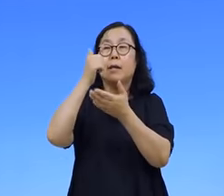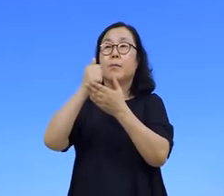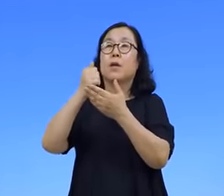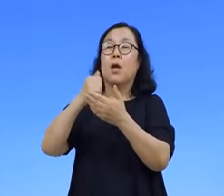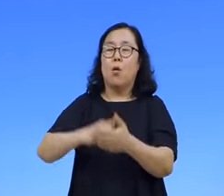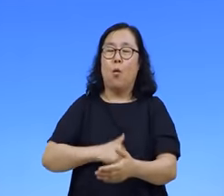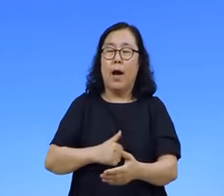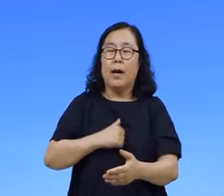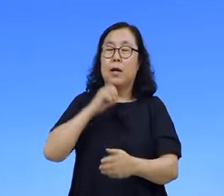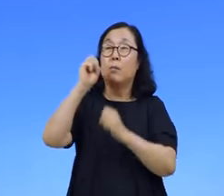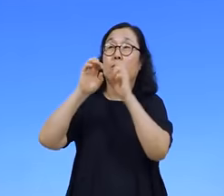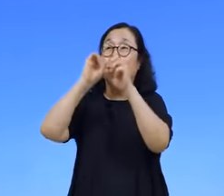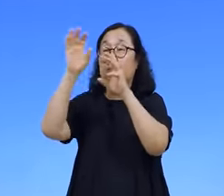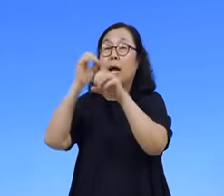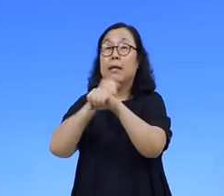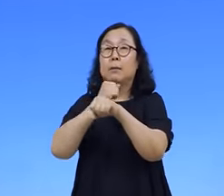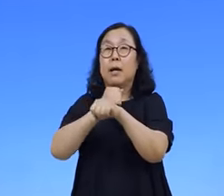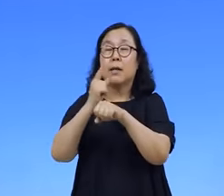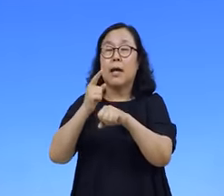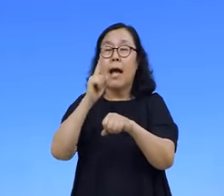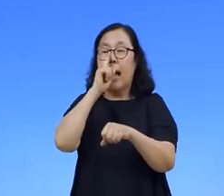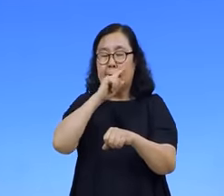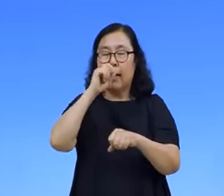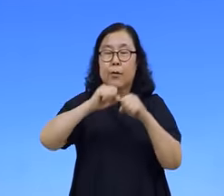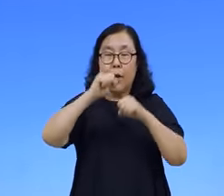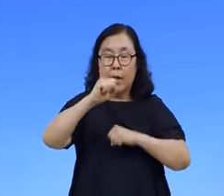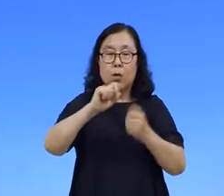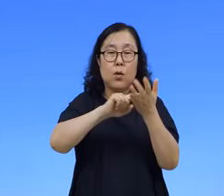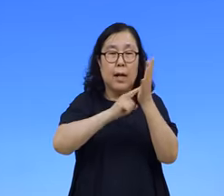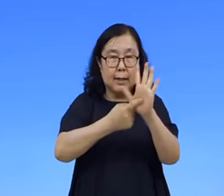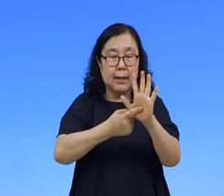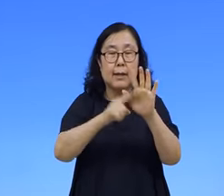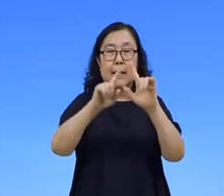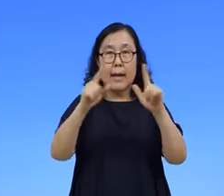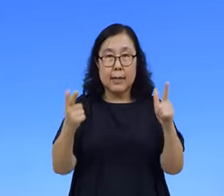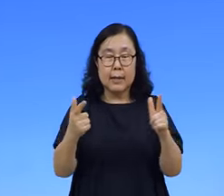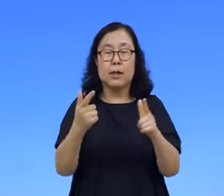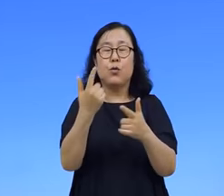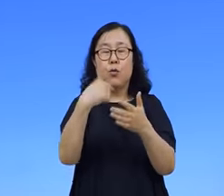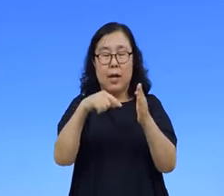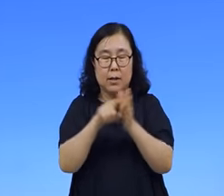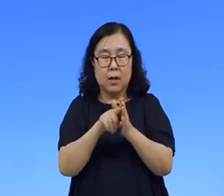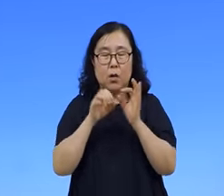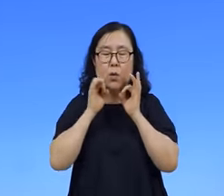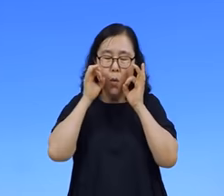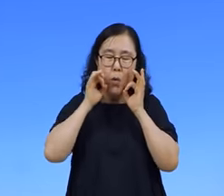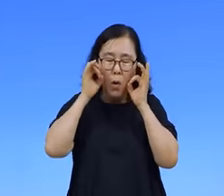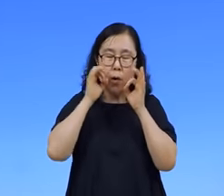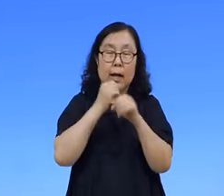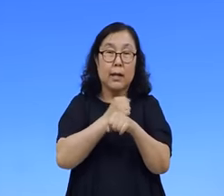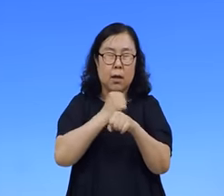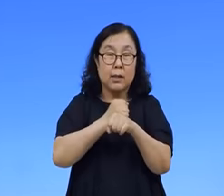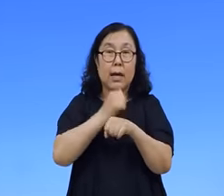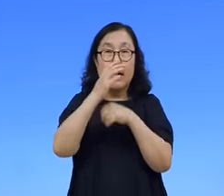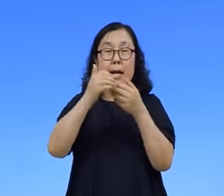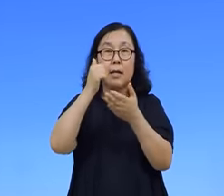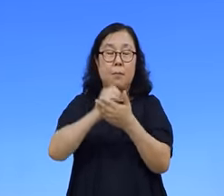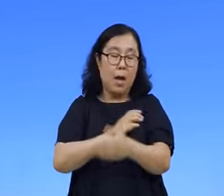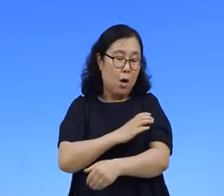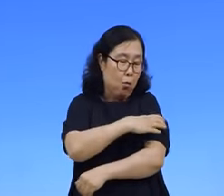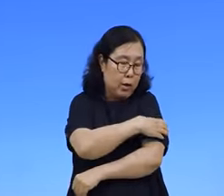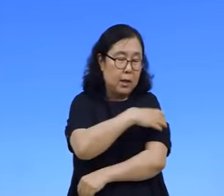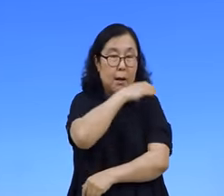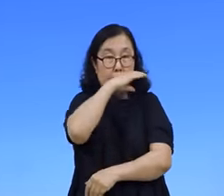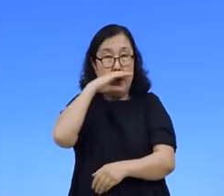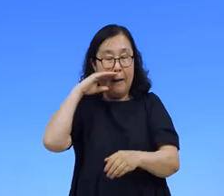다 토해놓지만 그것이 악한 행위로 나타나지 않도록 하는 이것이 하나님의 권위를